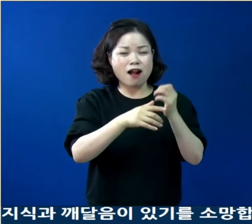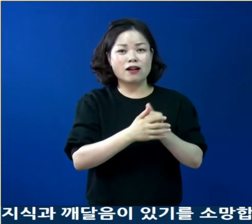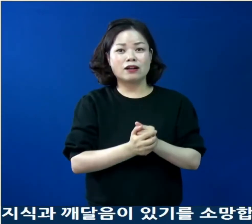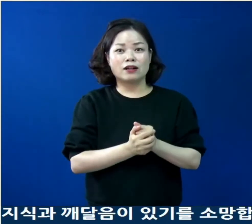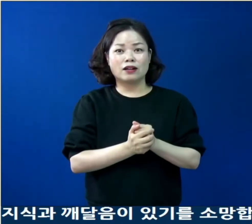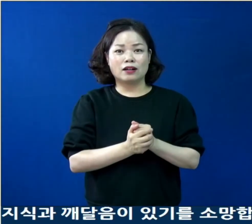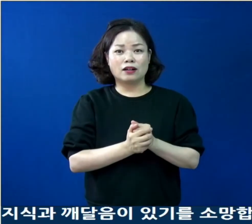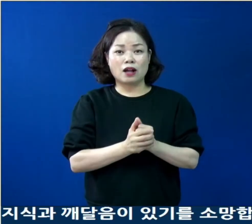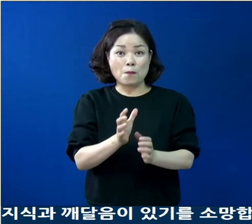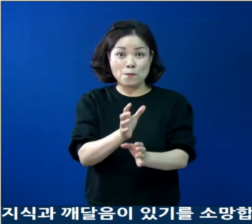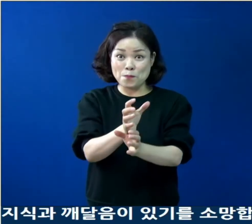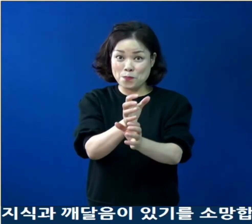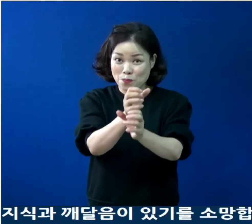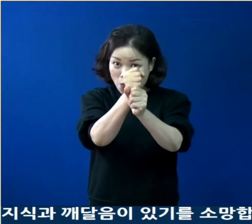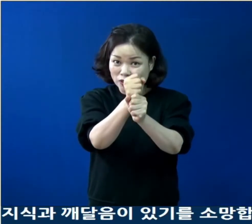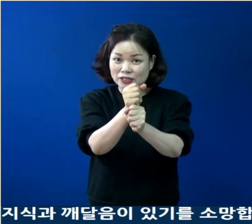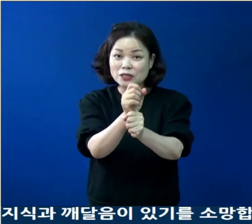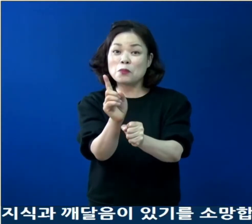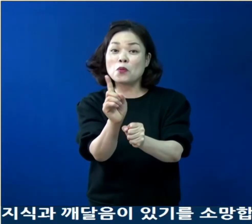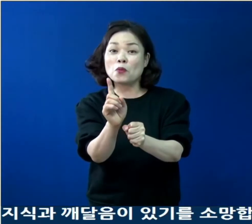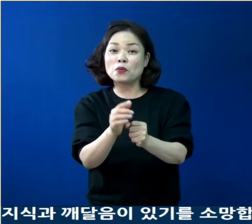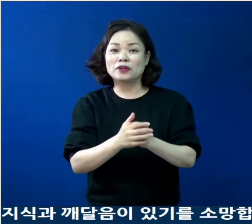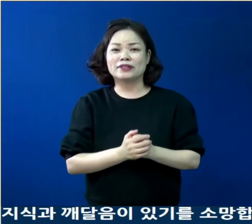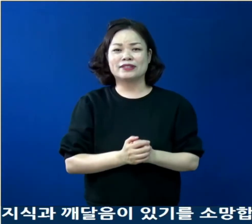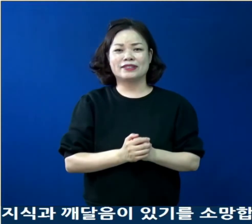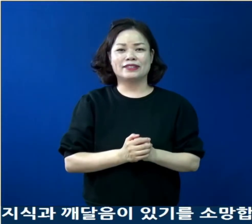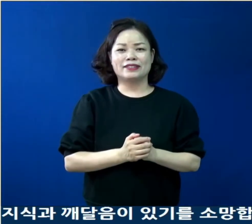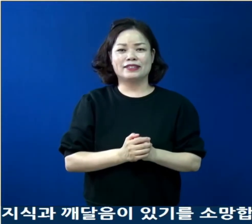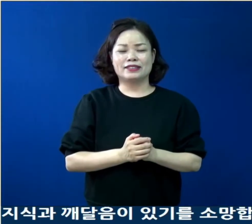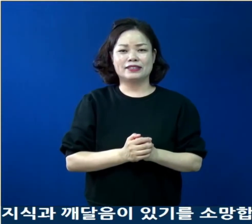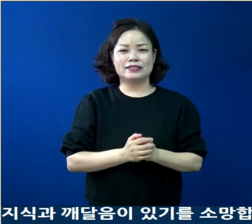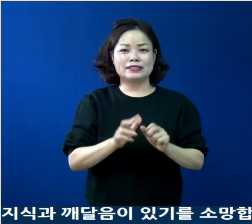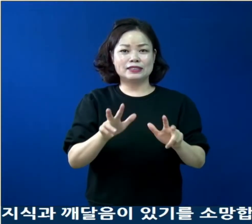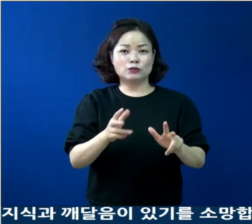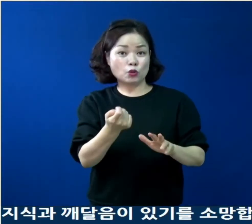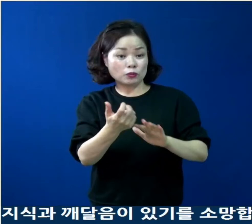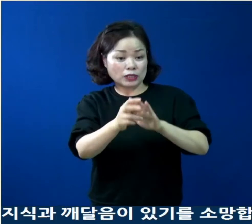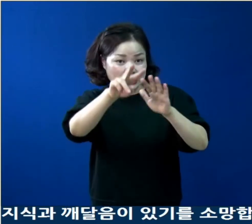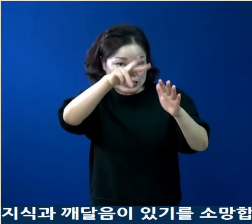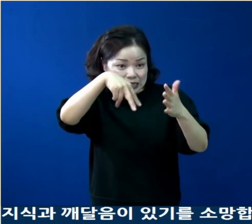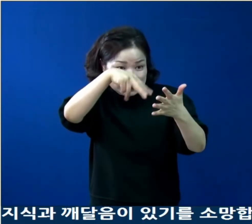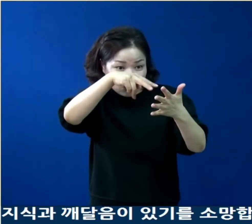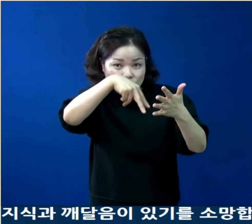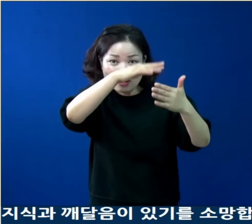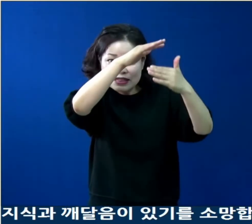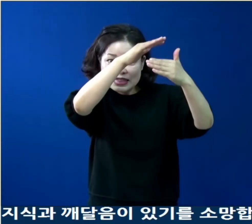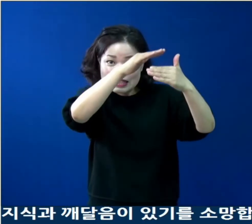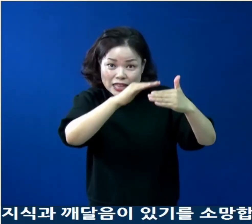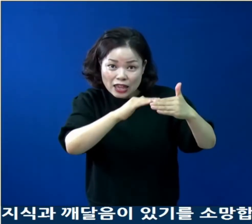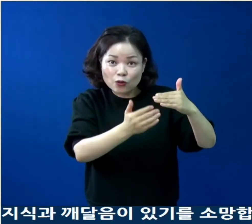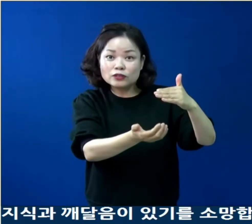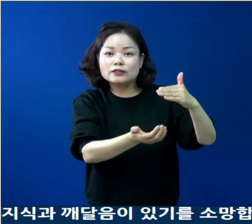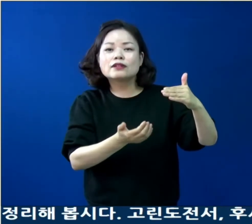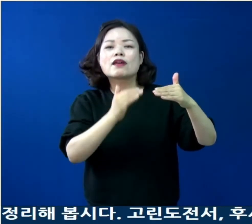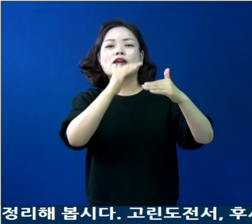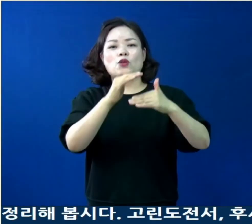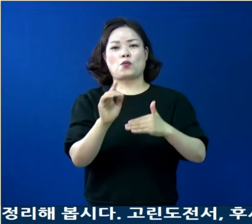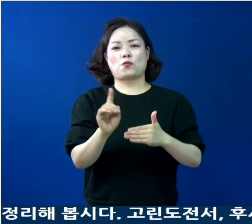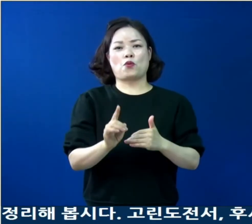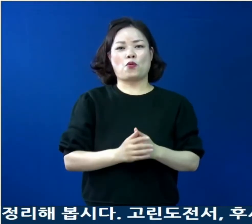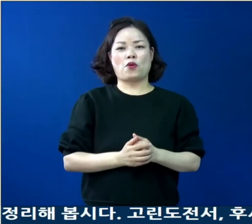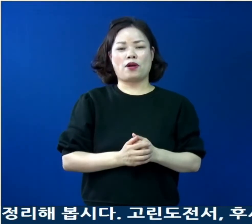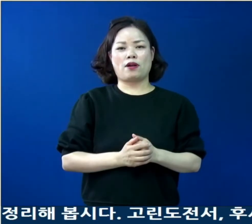이 포인트가 있습니다. 포인트가 뭐냐면, 이 지금 좀 전에 읽었던 이 본문 앞에 내용은